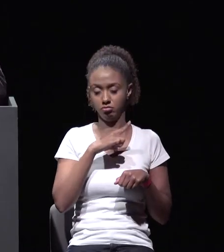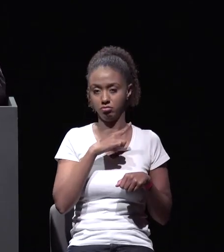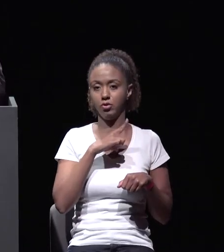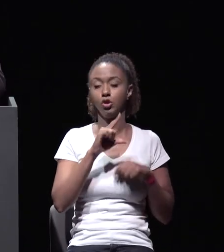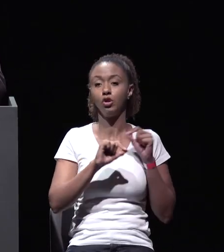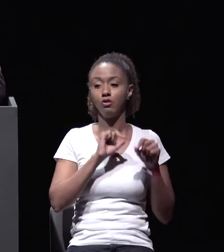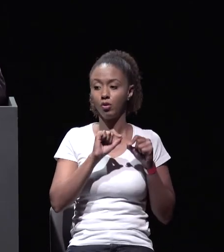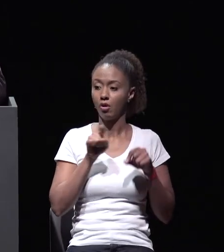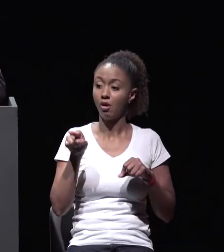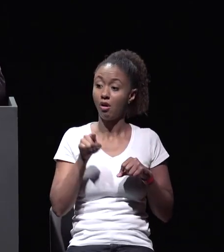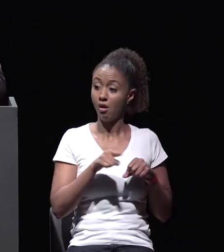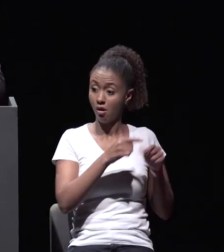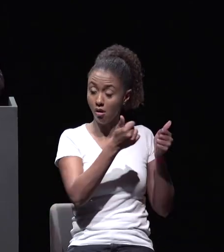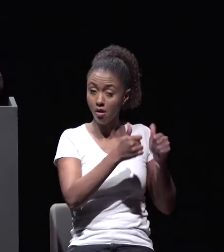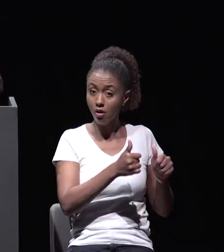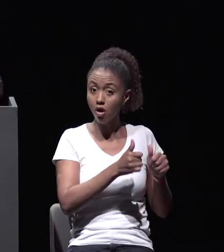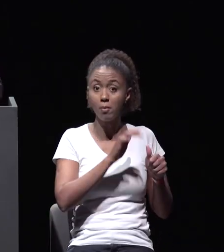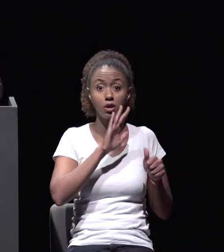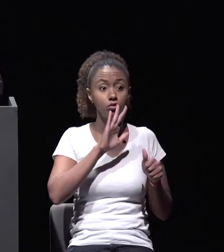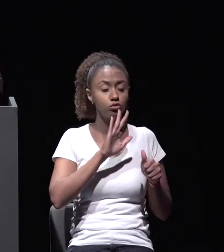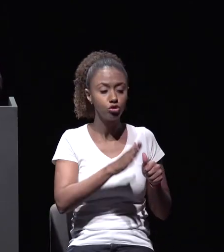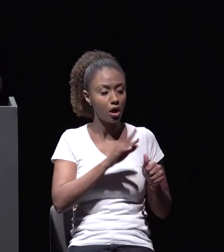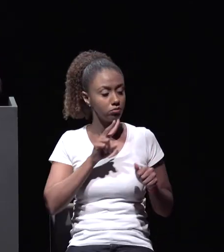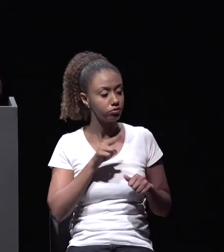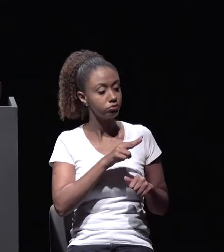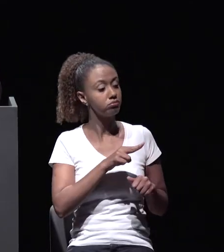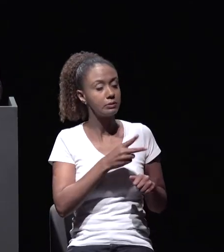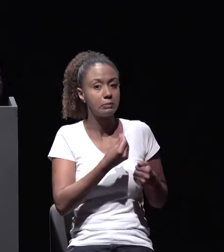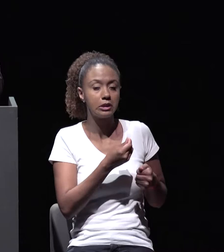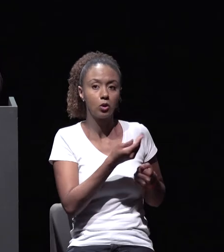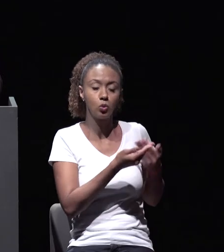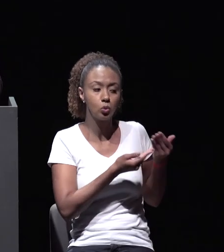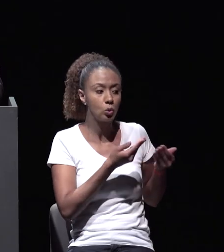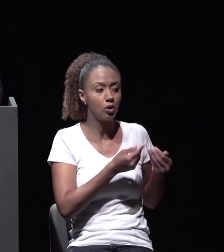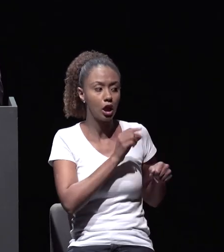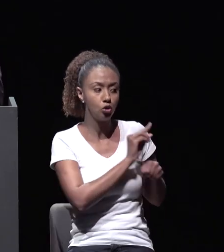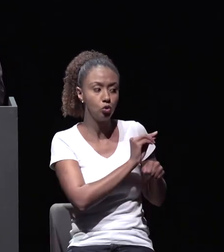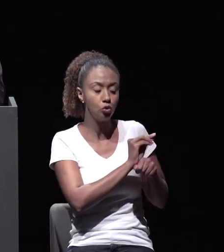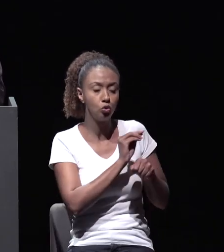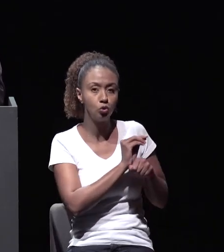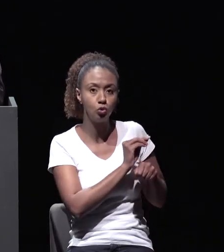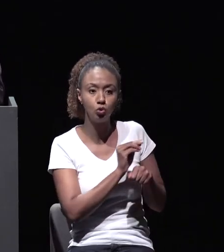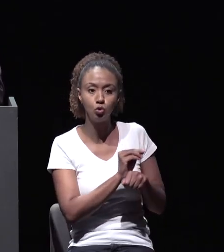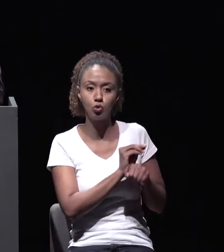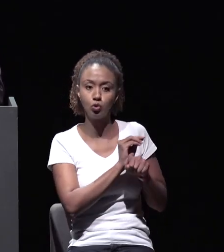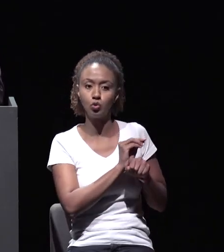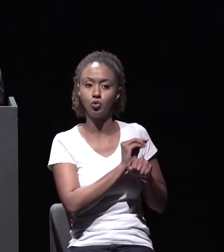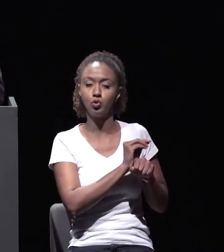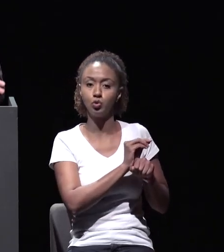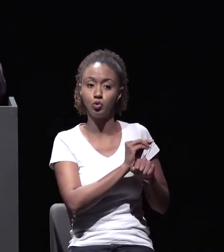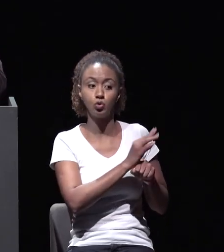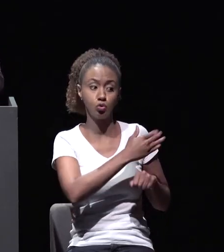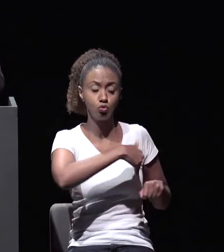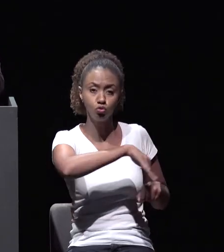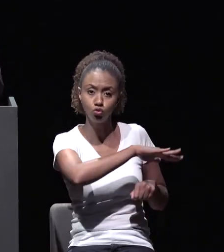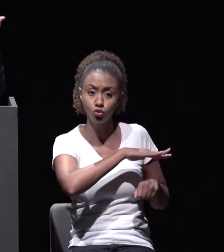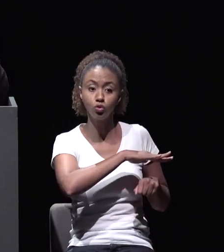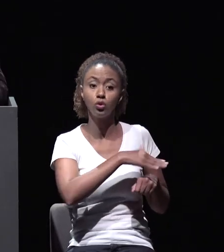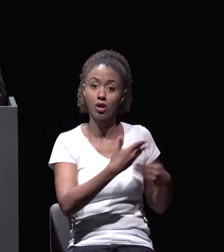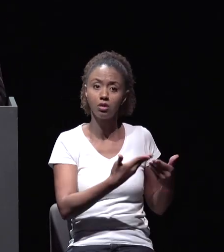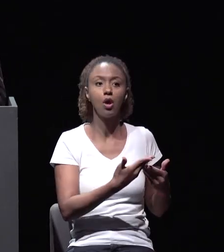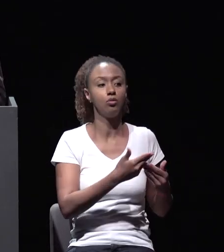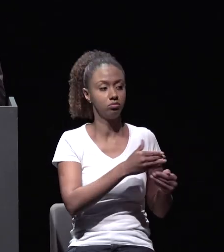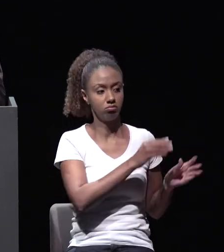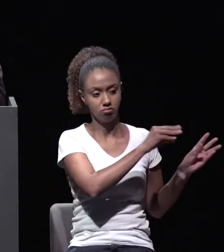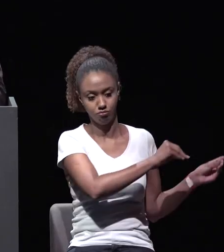essa obra já é transferida como uma espécie de cuidado numa espécie de proteção à produção detalha levado então para o